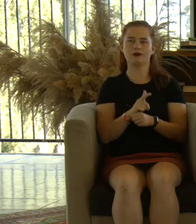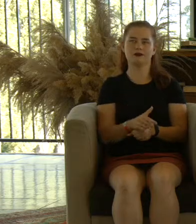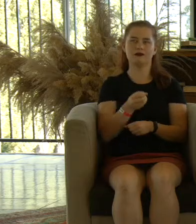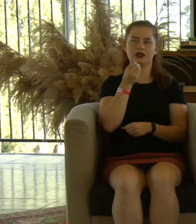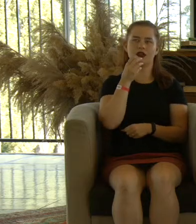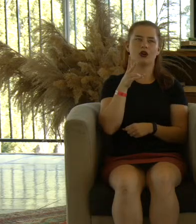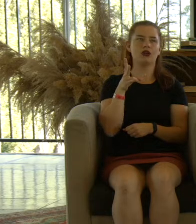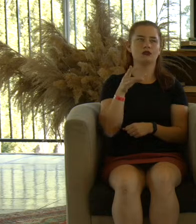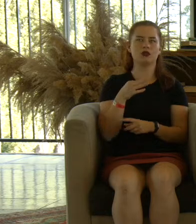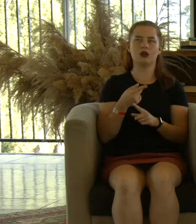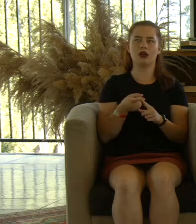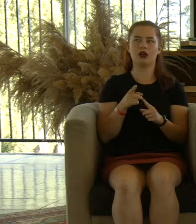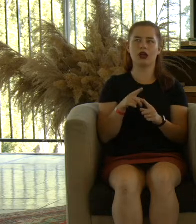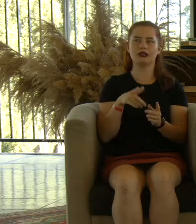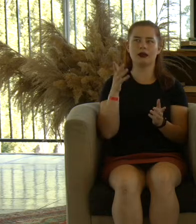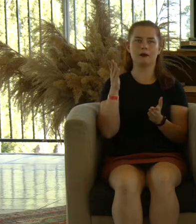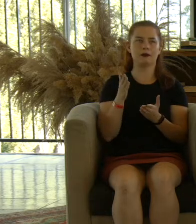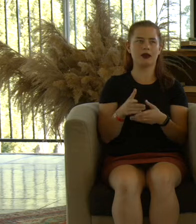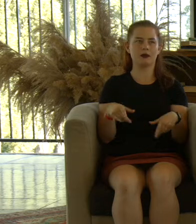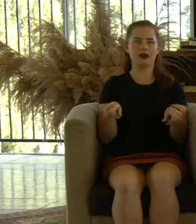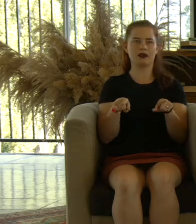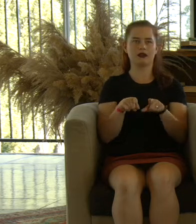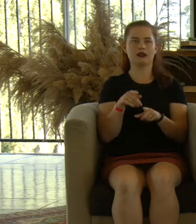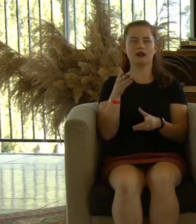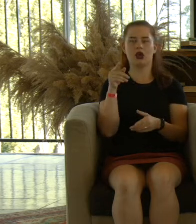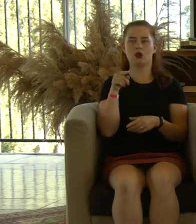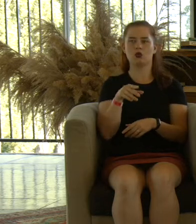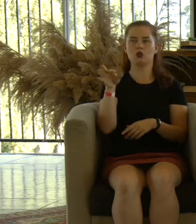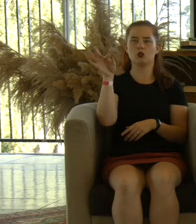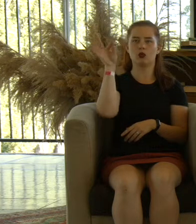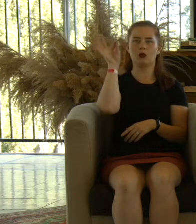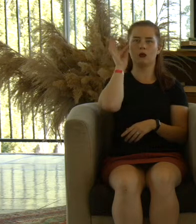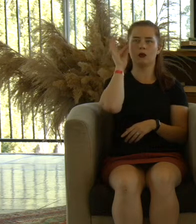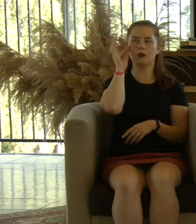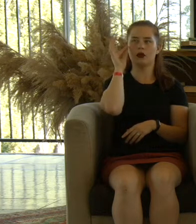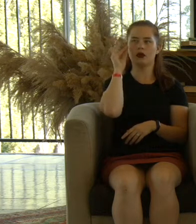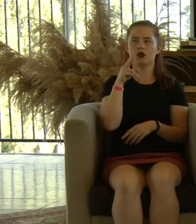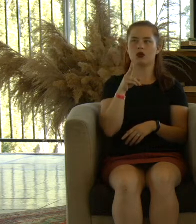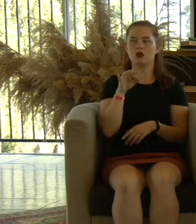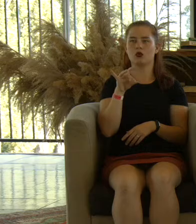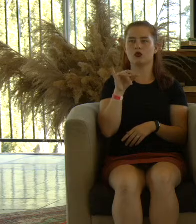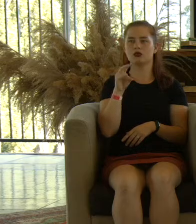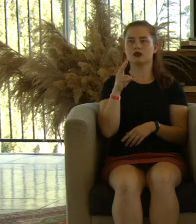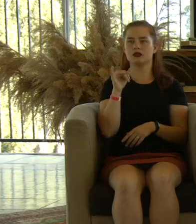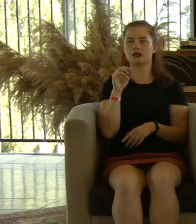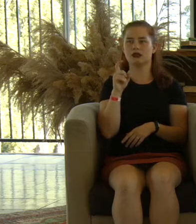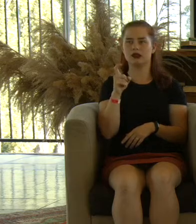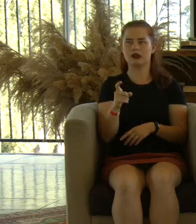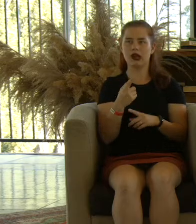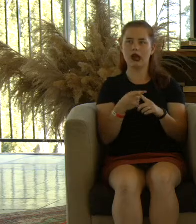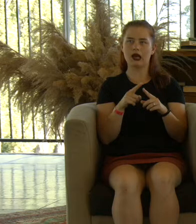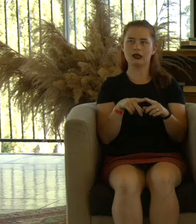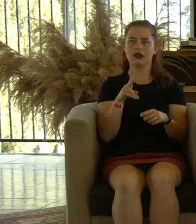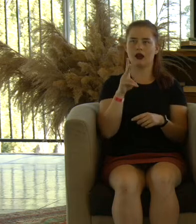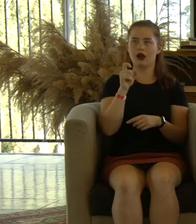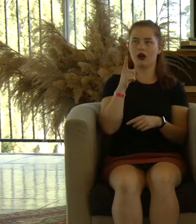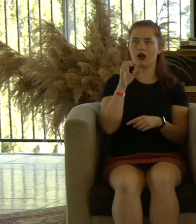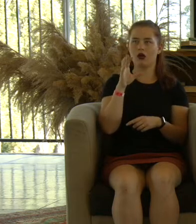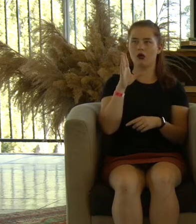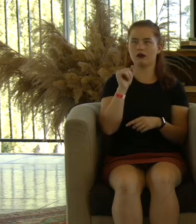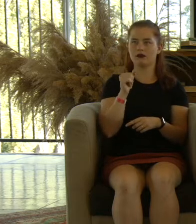есть... Да. Вот здесь упомянули винодельню Трубецких. Это в... Каховке, или в Новой Каховке,